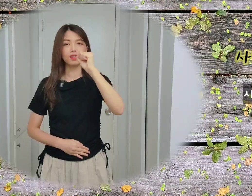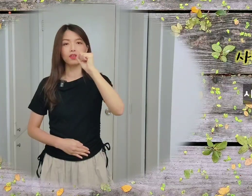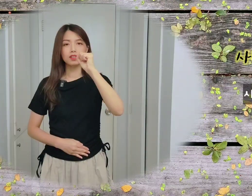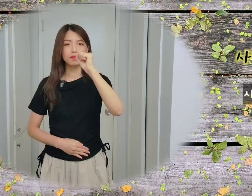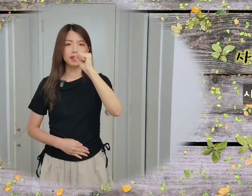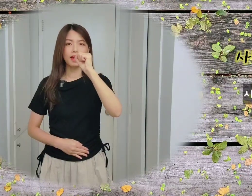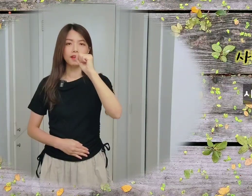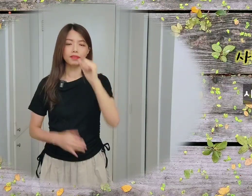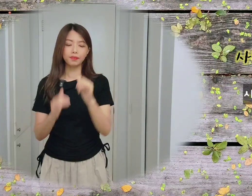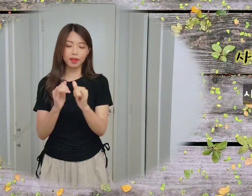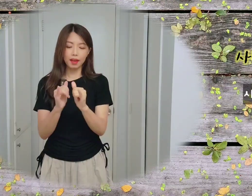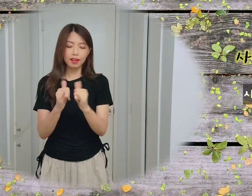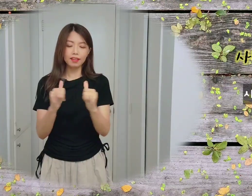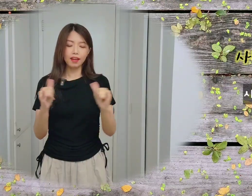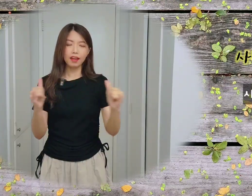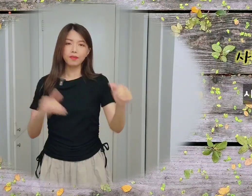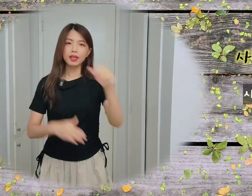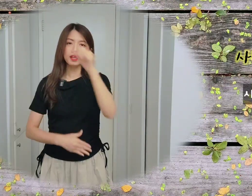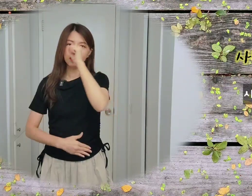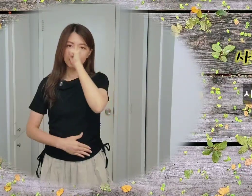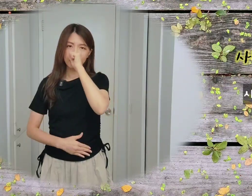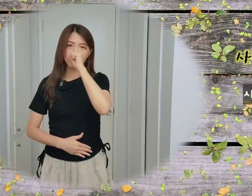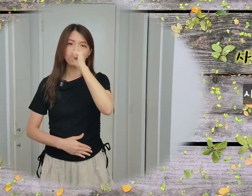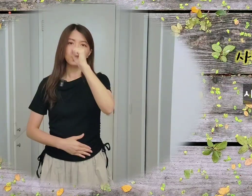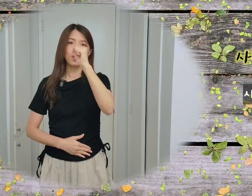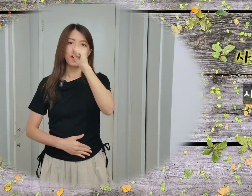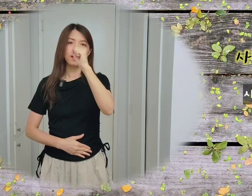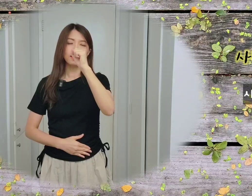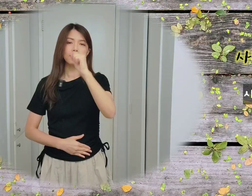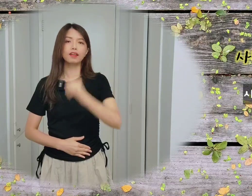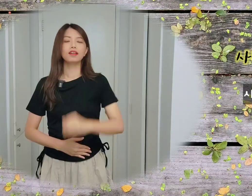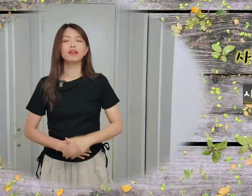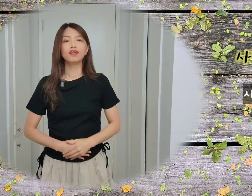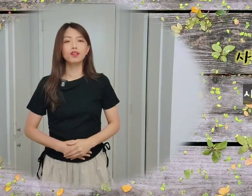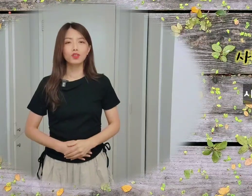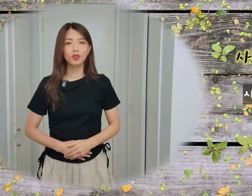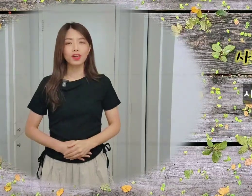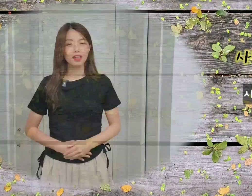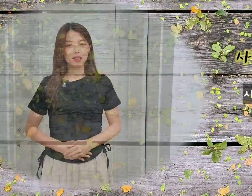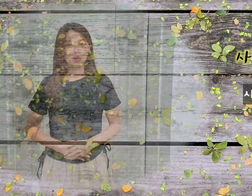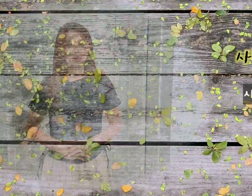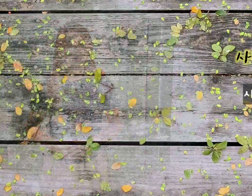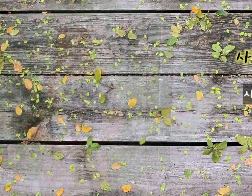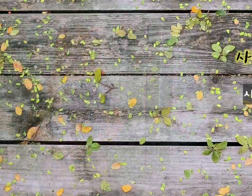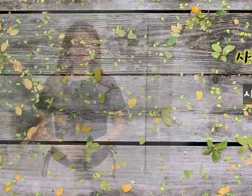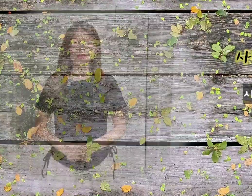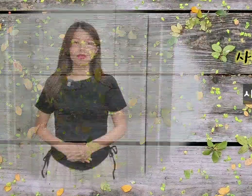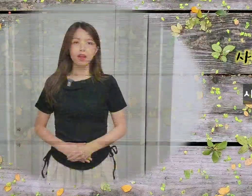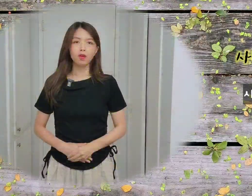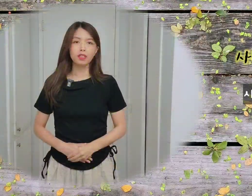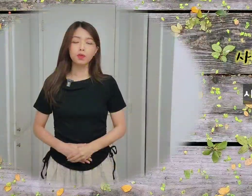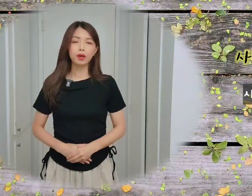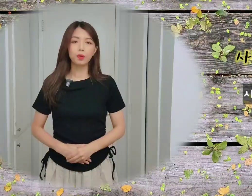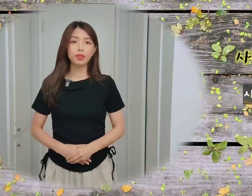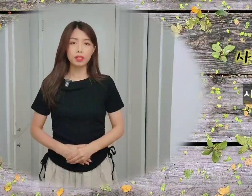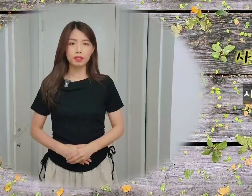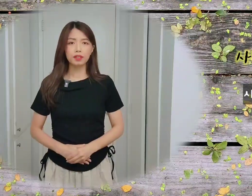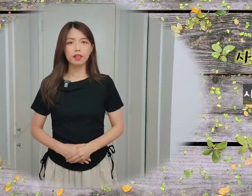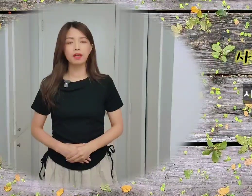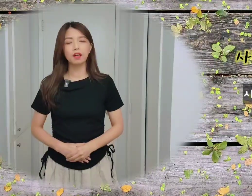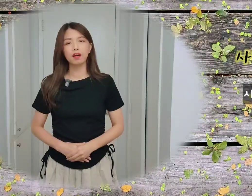좋다 이런 뜻입니다. 사람이 좋아, 줄을 잊었고, 주라고 하는 뜻은요,